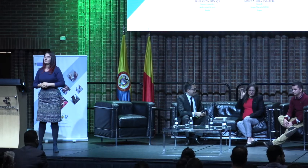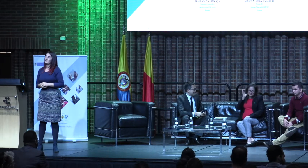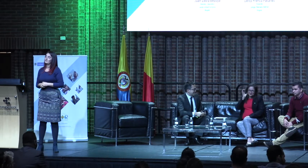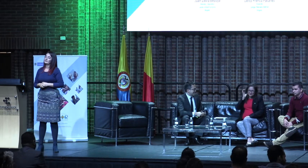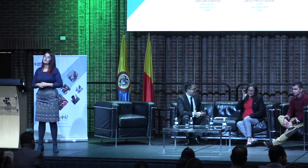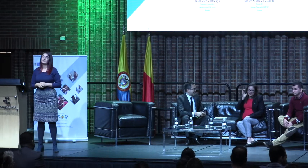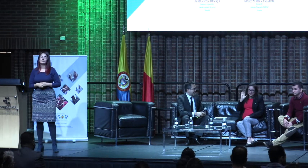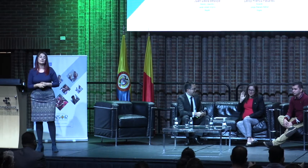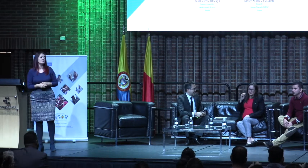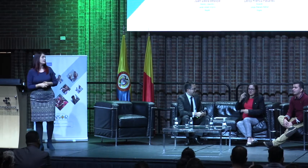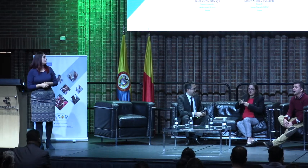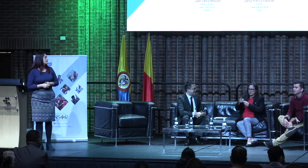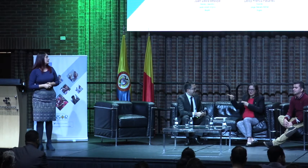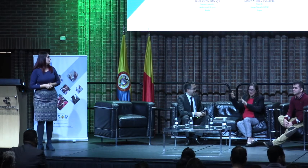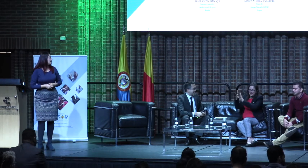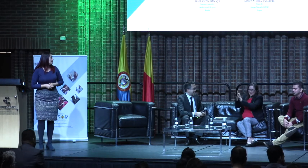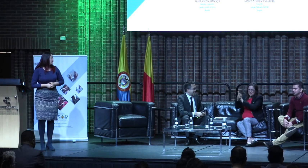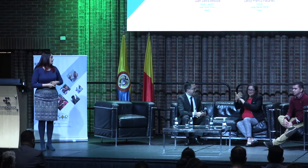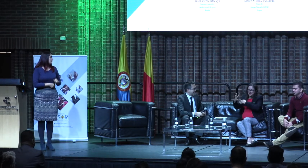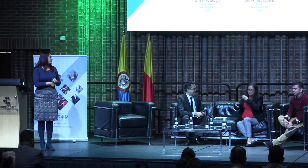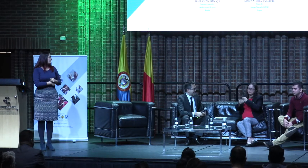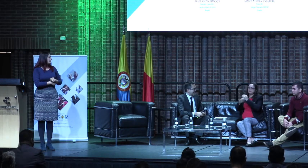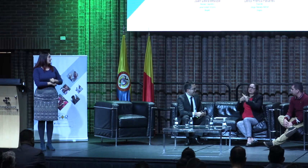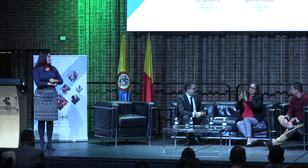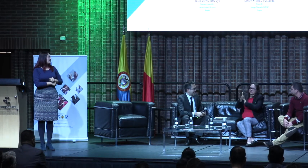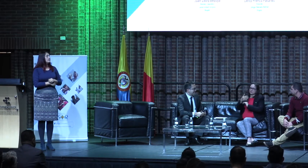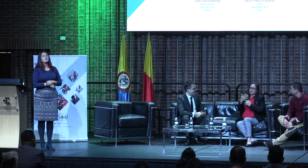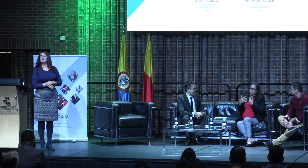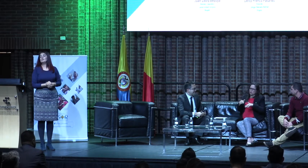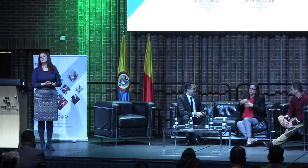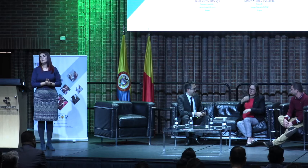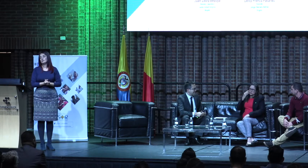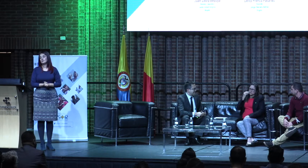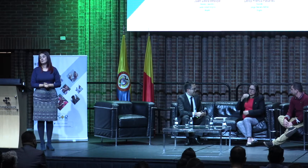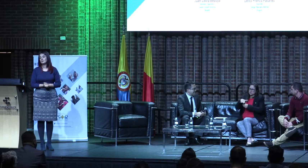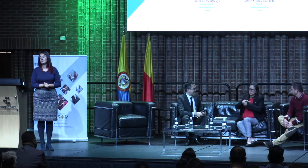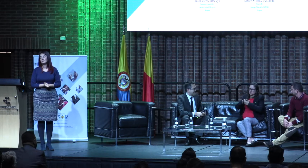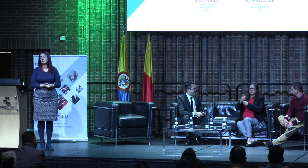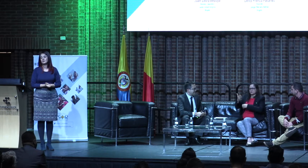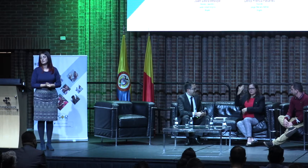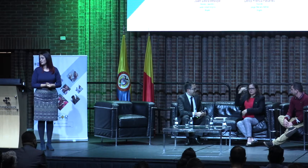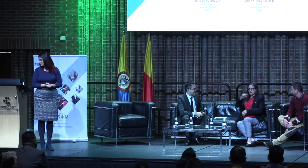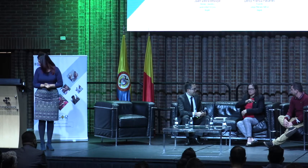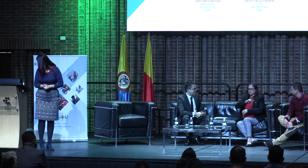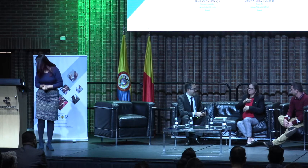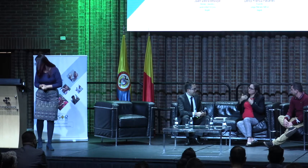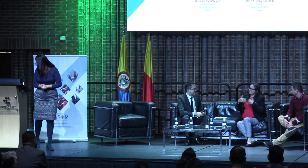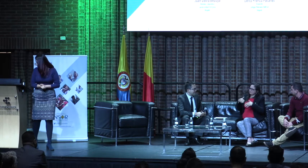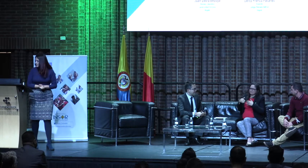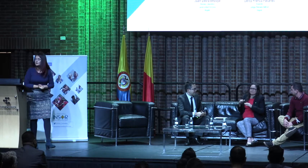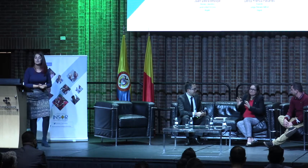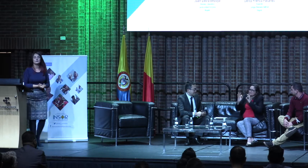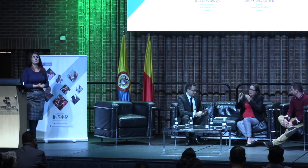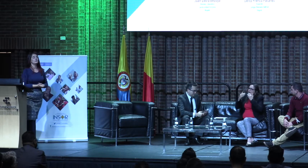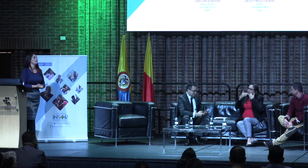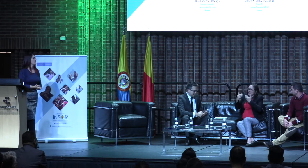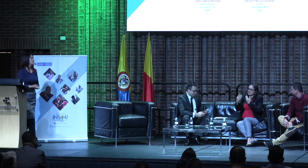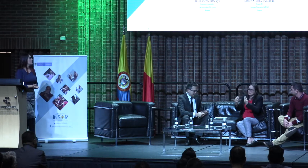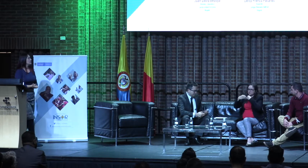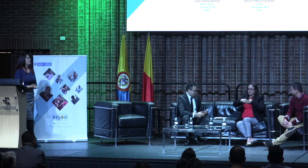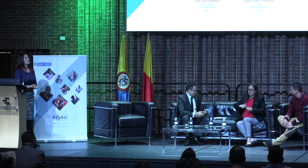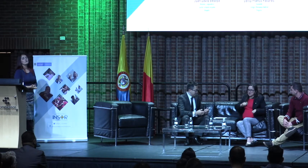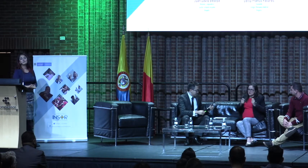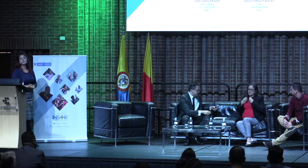Claro que sí, esta es mi seña. Mi nombre, como ya lo habían comentado, es Daisy. Y definitivamente la experiencia con el